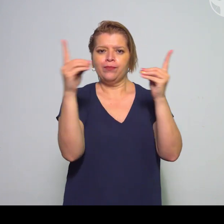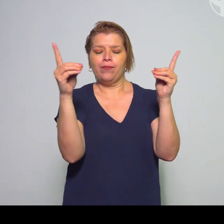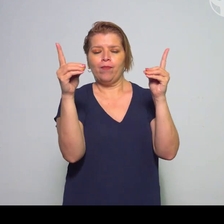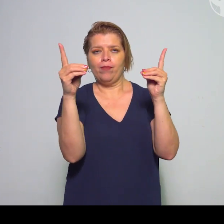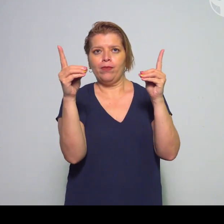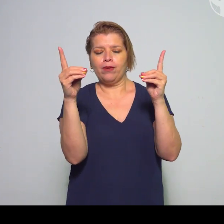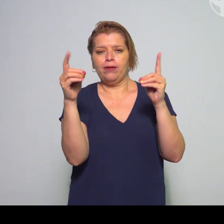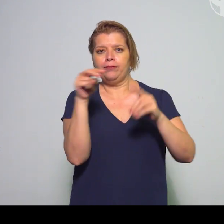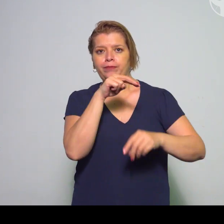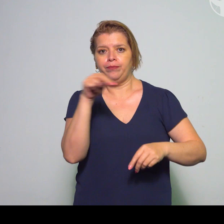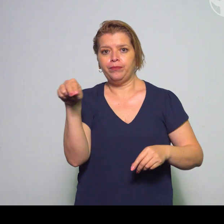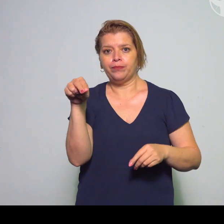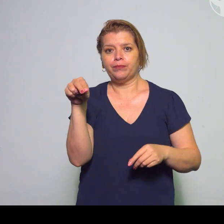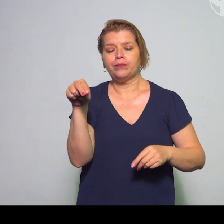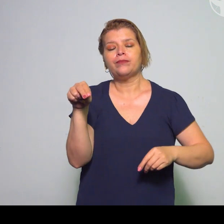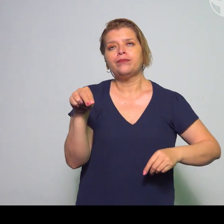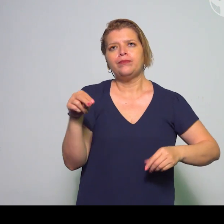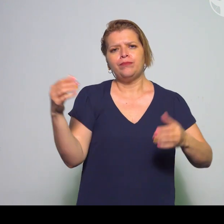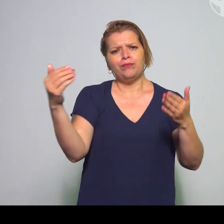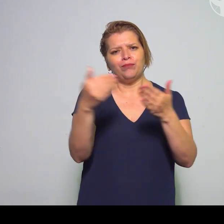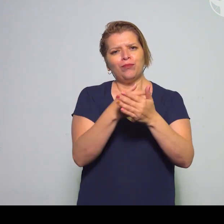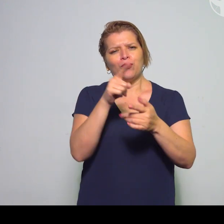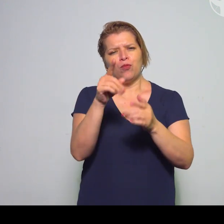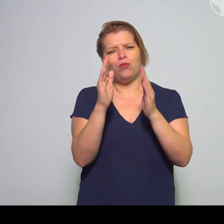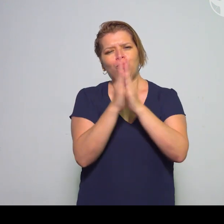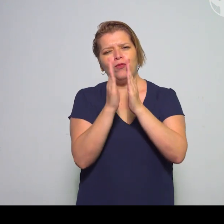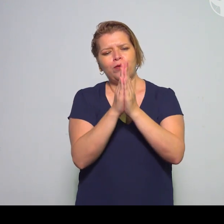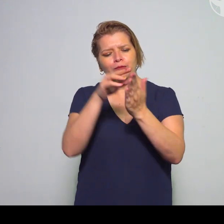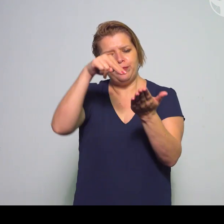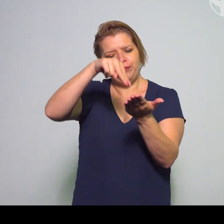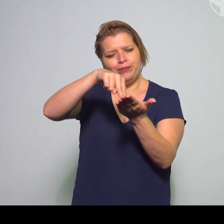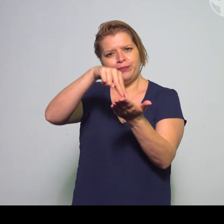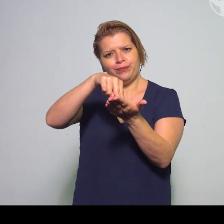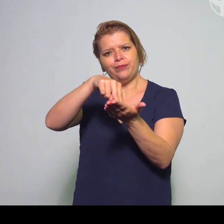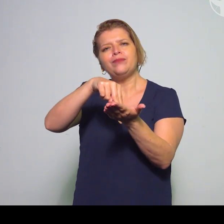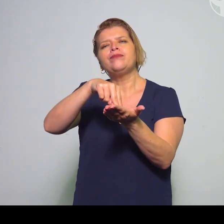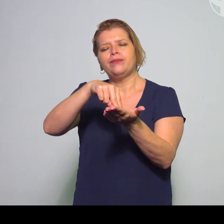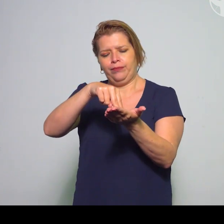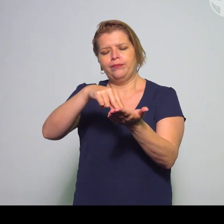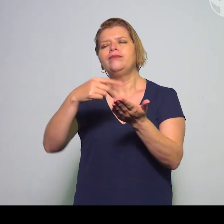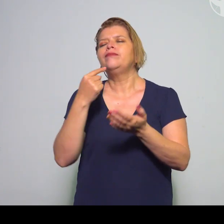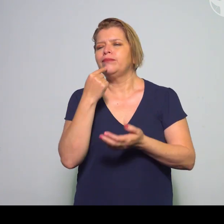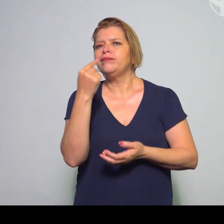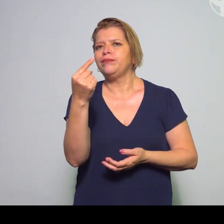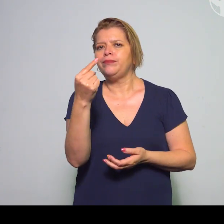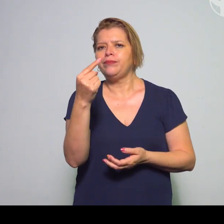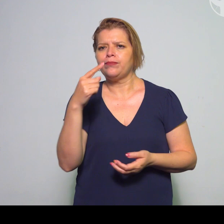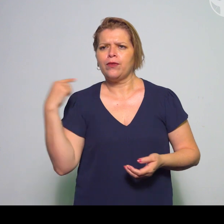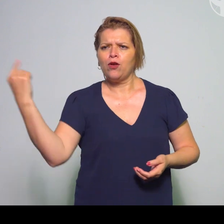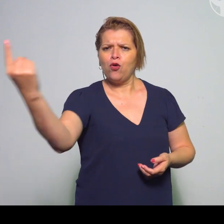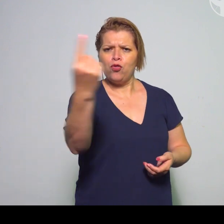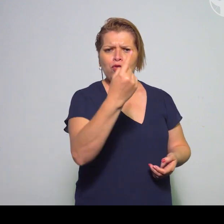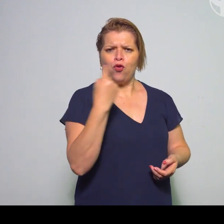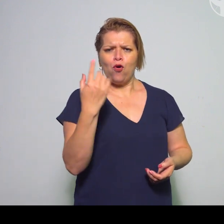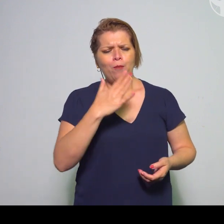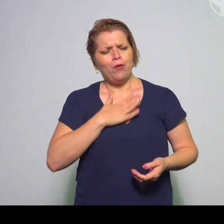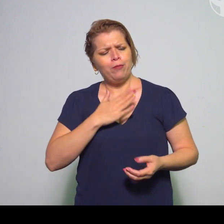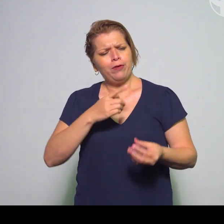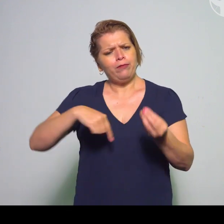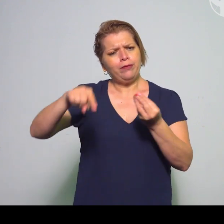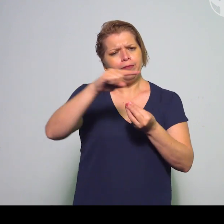declaración. Y la declaración que vamos a hacer es el nombre de la serie. Sí, vas a ponerte de pie ahí, o si estás de pie, y vas a